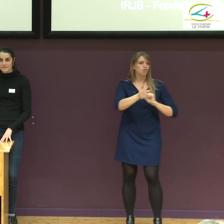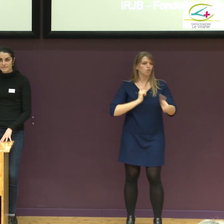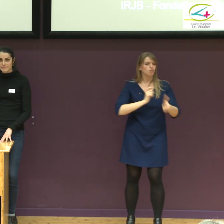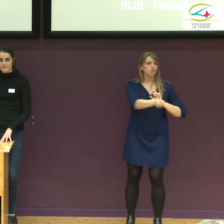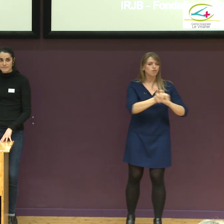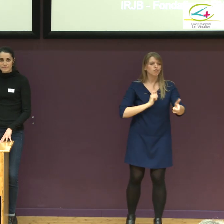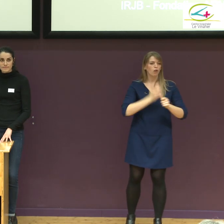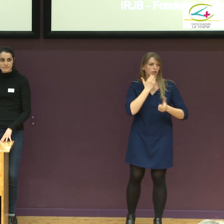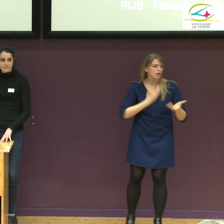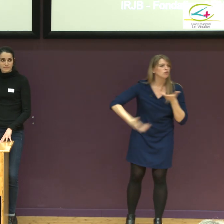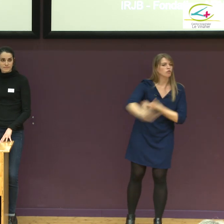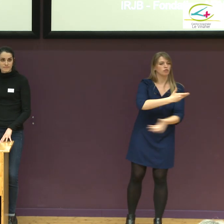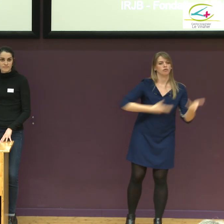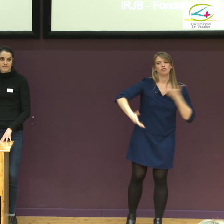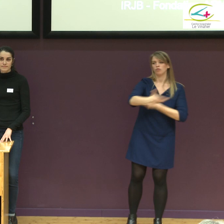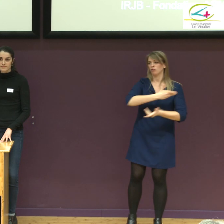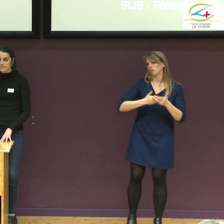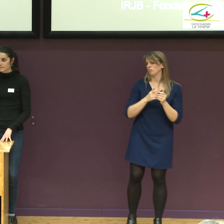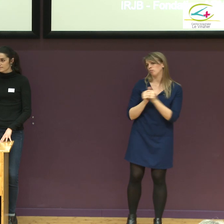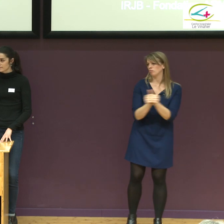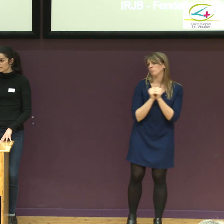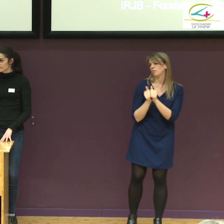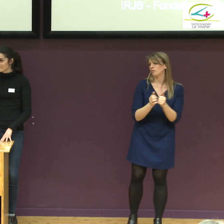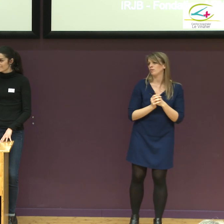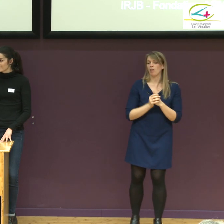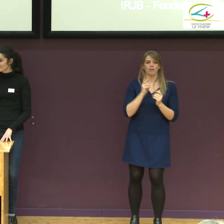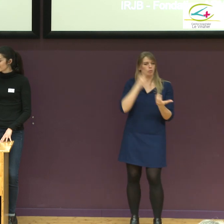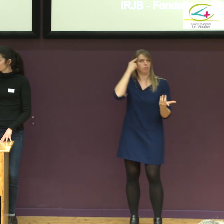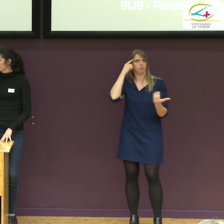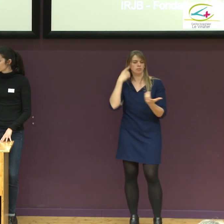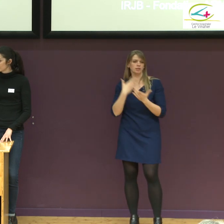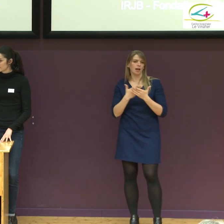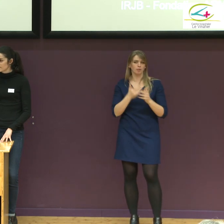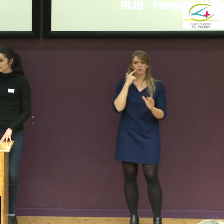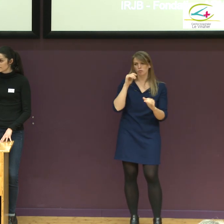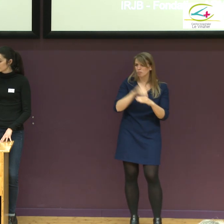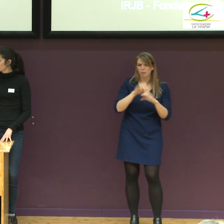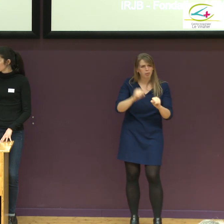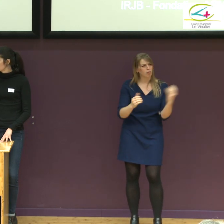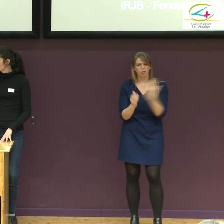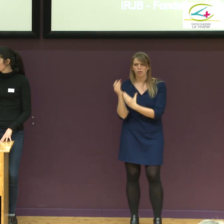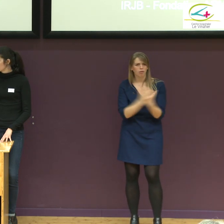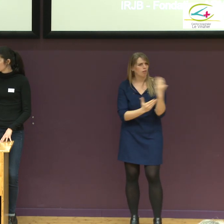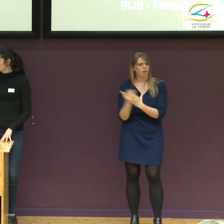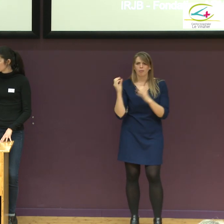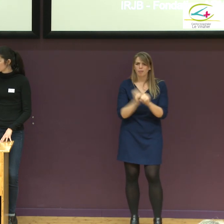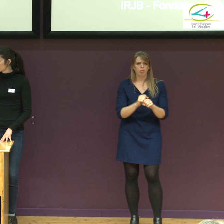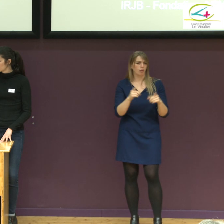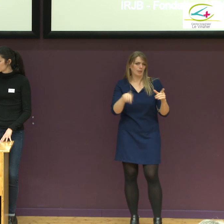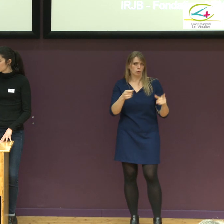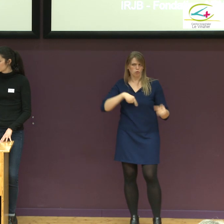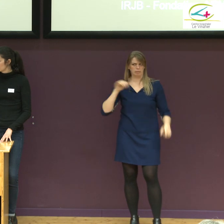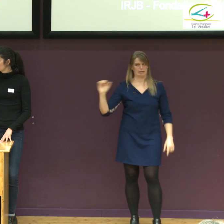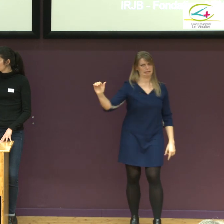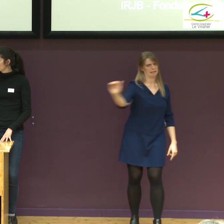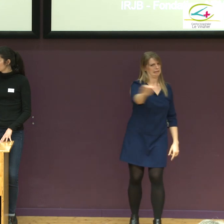parler, l'idée c'est qu'on puisse interagir tous ensemble, on a pensé les choses dans ce sens-là, donc n'hésitez pas à intervenir, on vous fera de toute façon intervenir